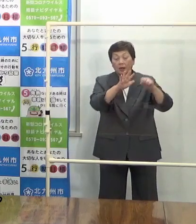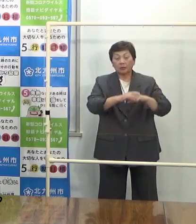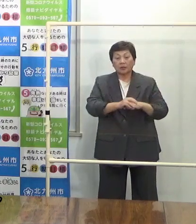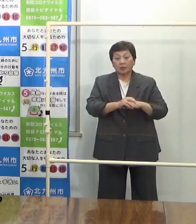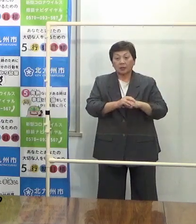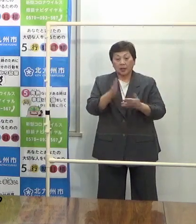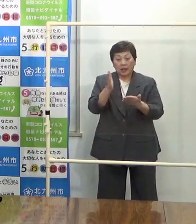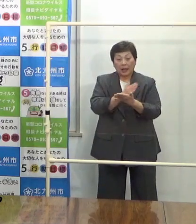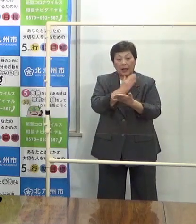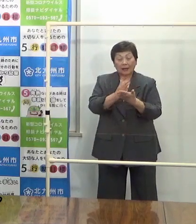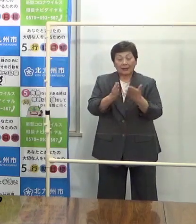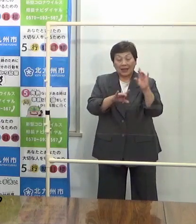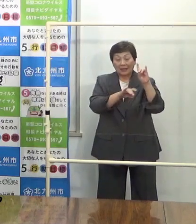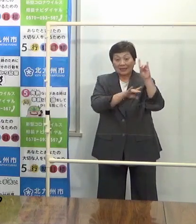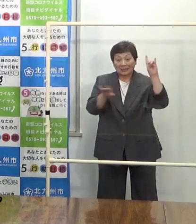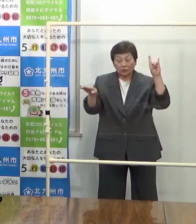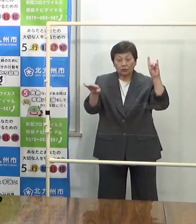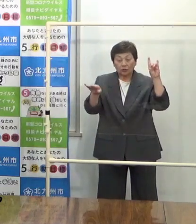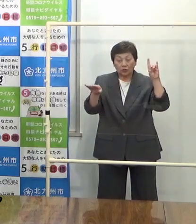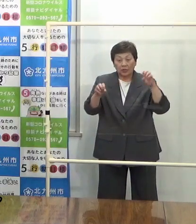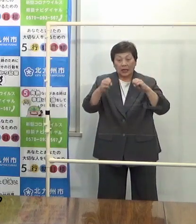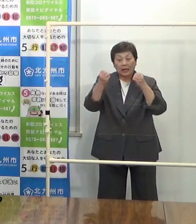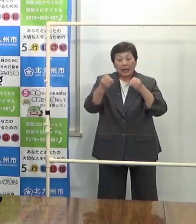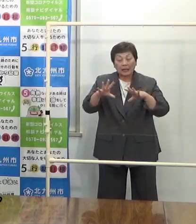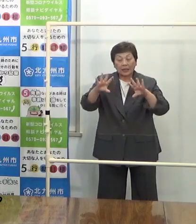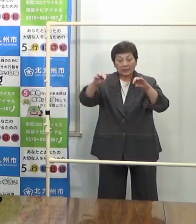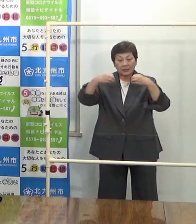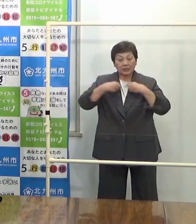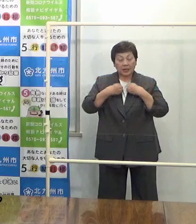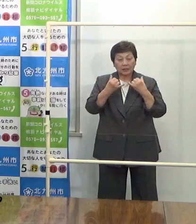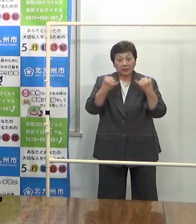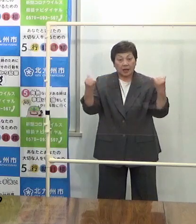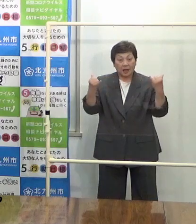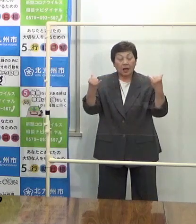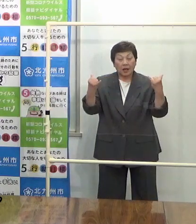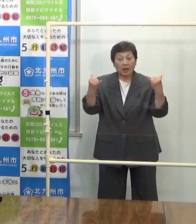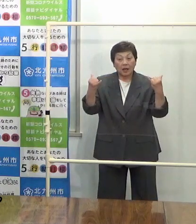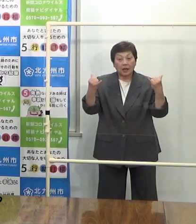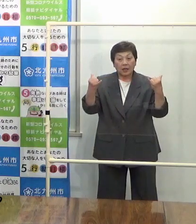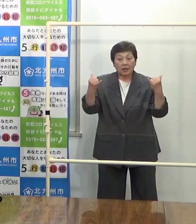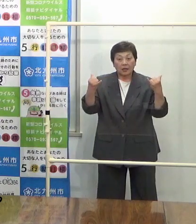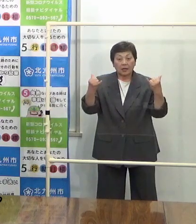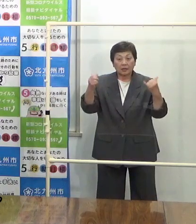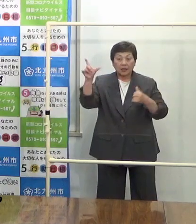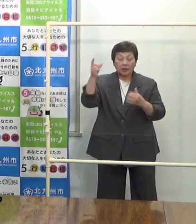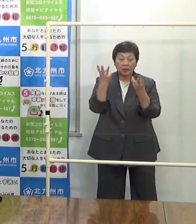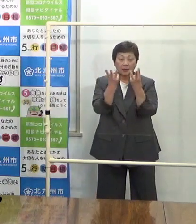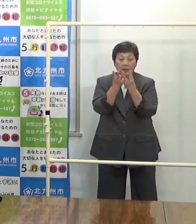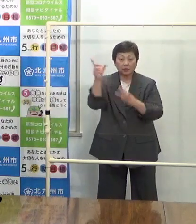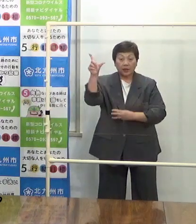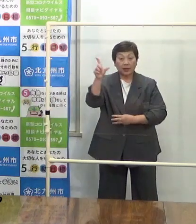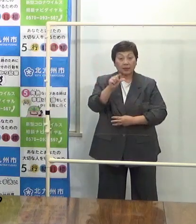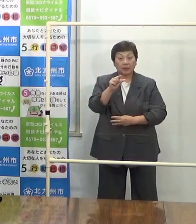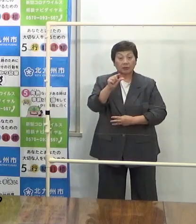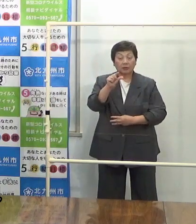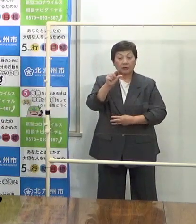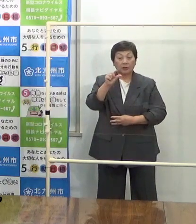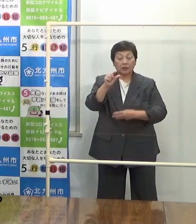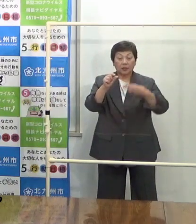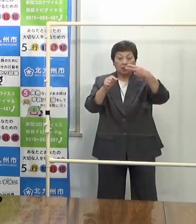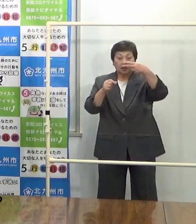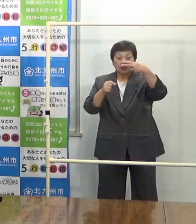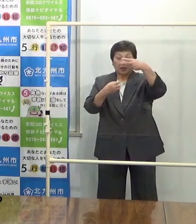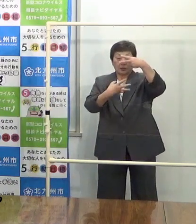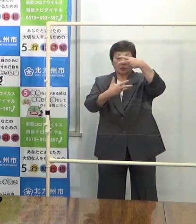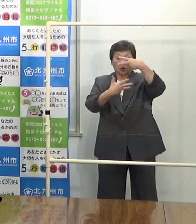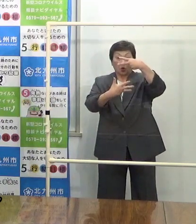断基準の1つ目、新規陽性者の数ですが、だいぶ減ってきております。2月8日